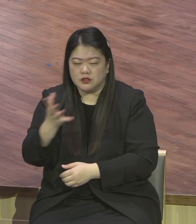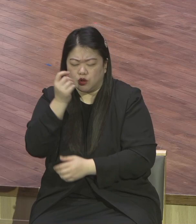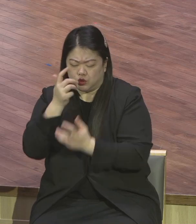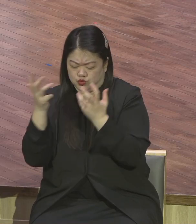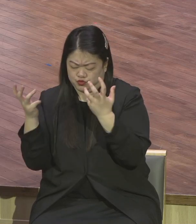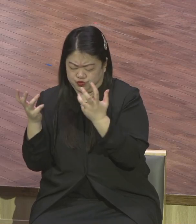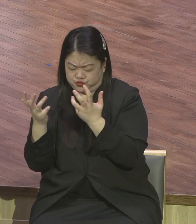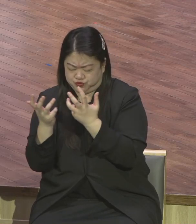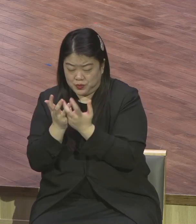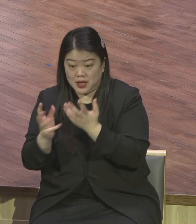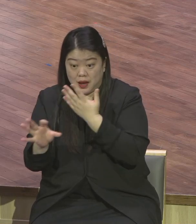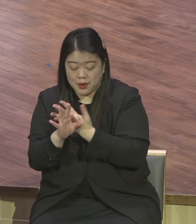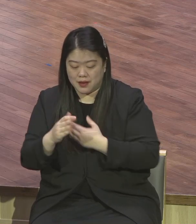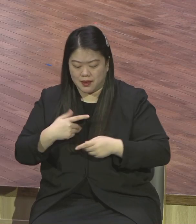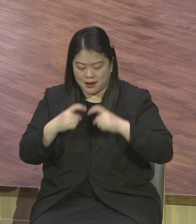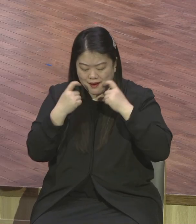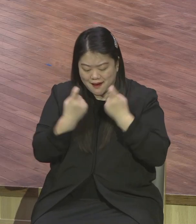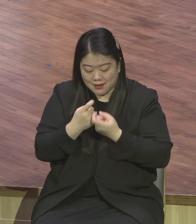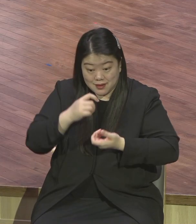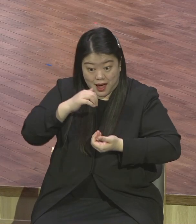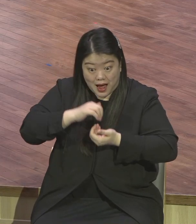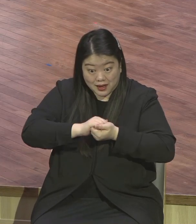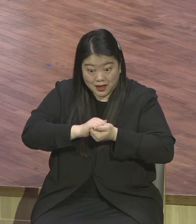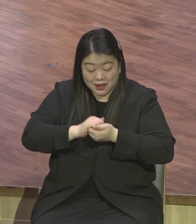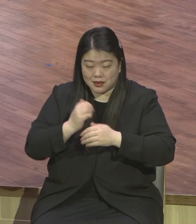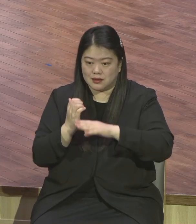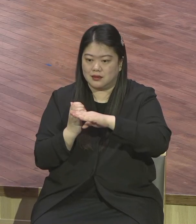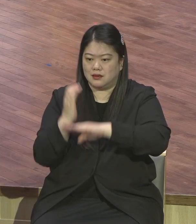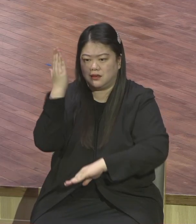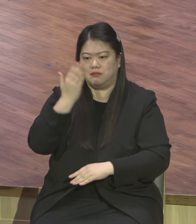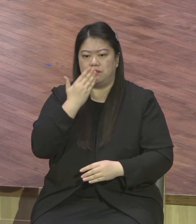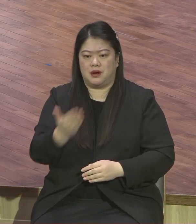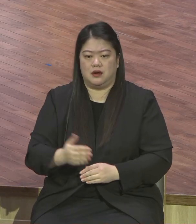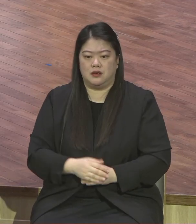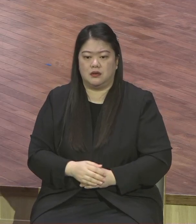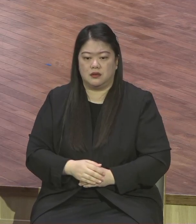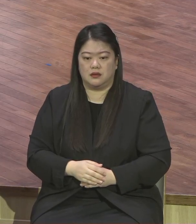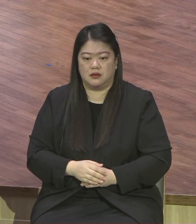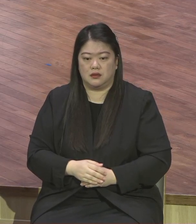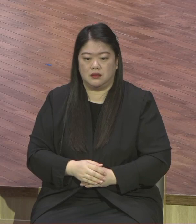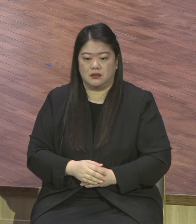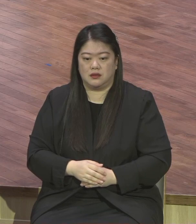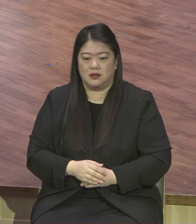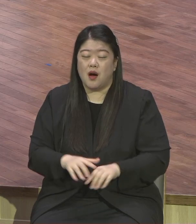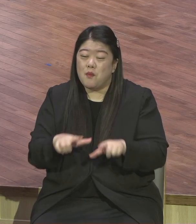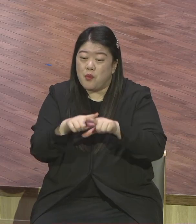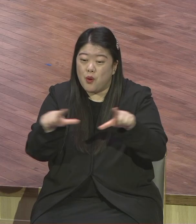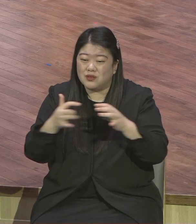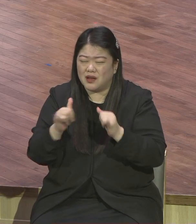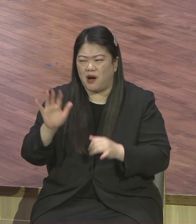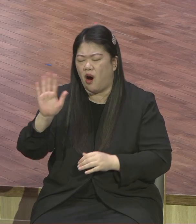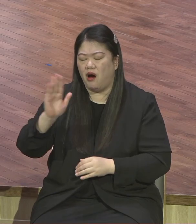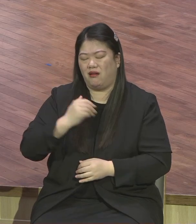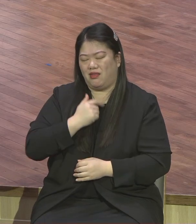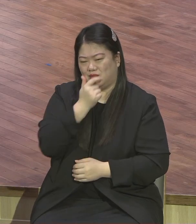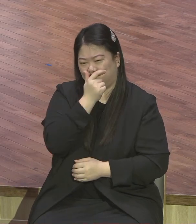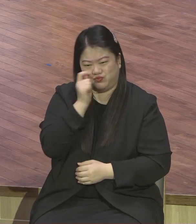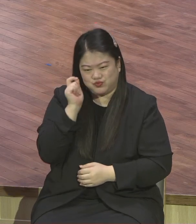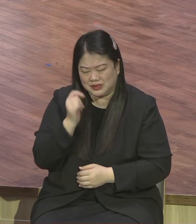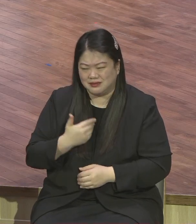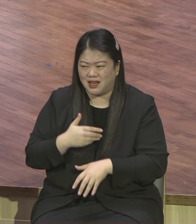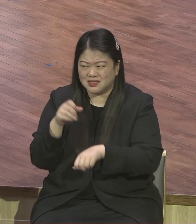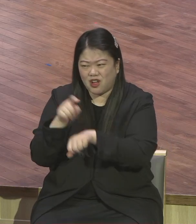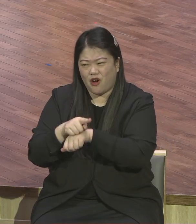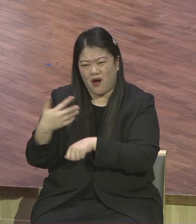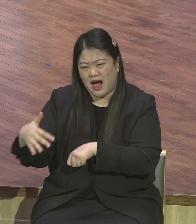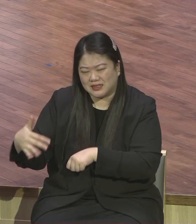성령 충만을 왜 합니까? 왜 받아야 됩니까? 나는 못해. 나는 능력도 부족하고 나는 그릇도 적고 나는 소심하고 나는